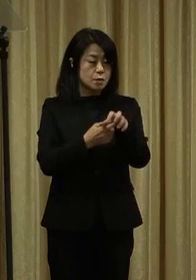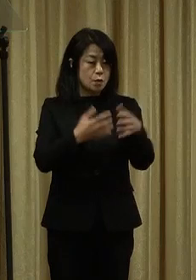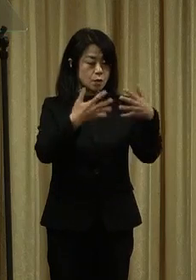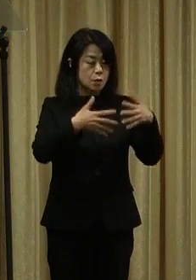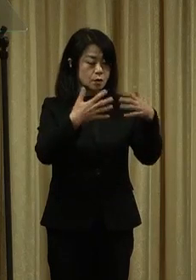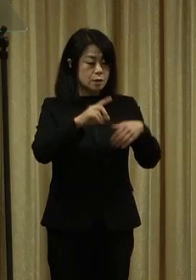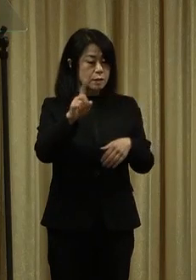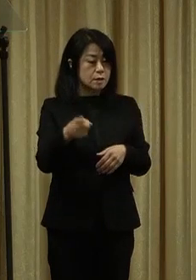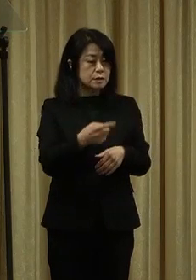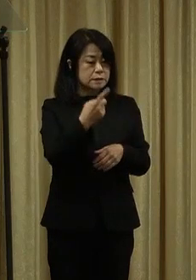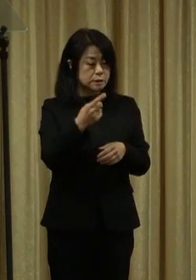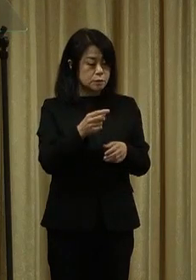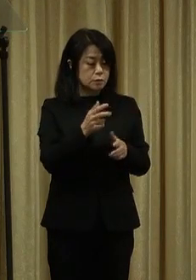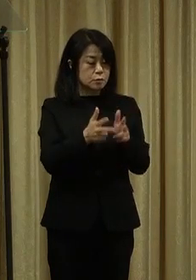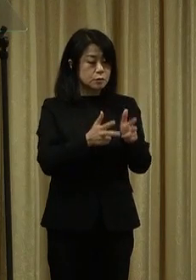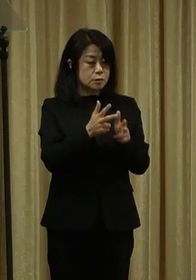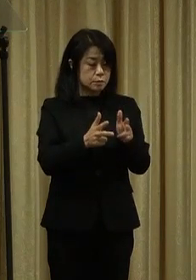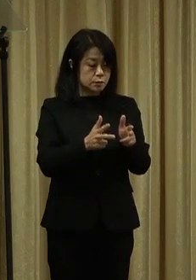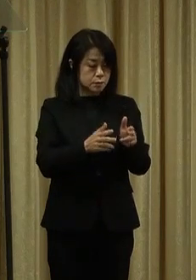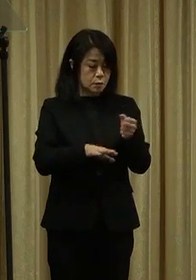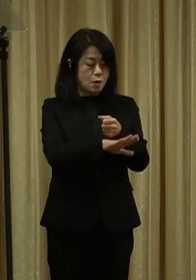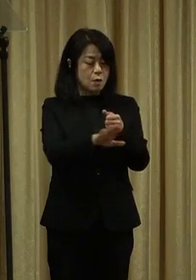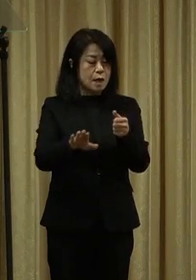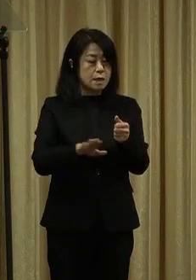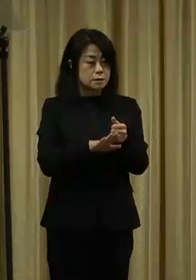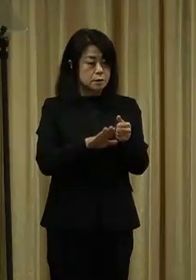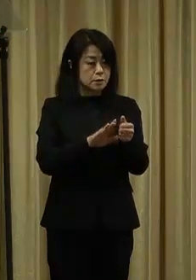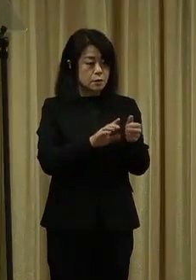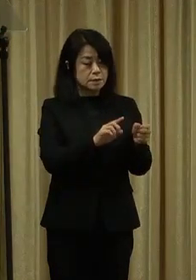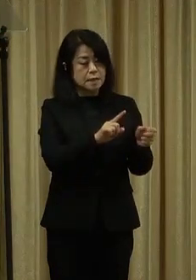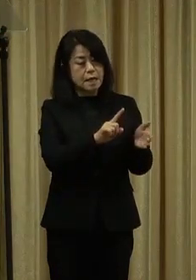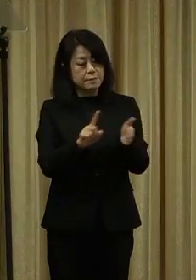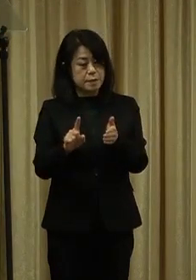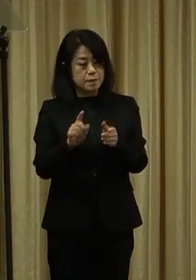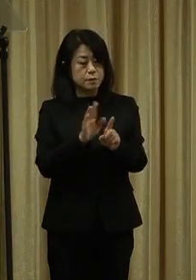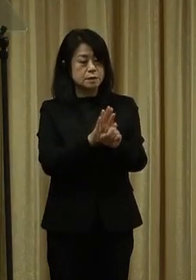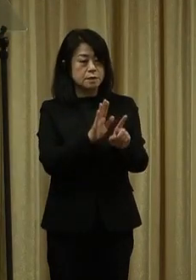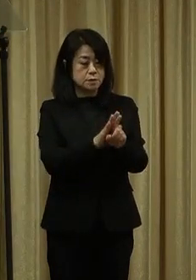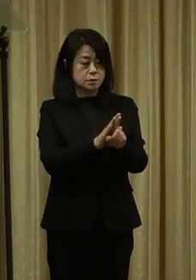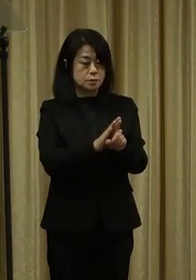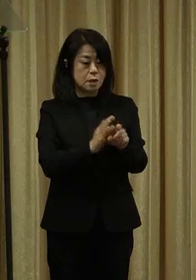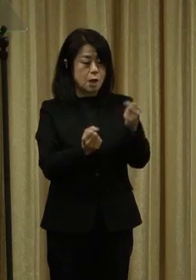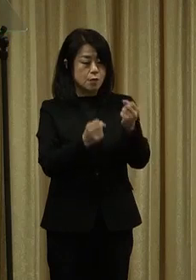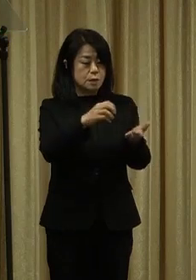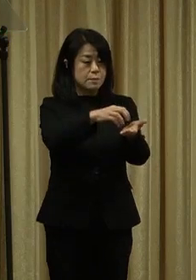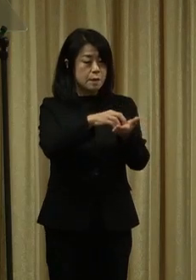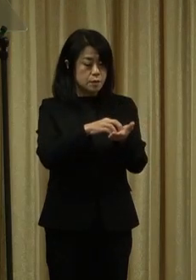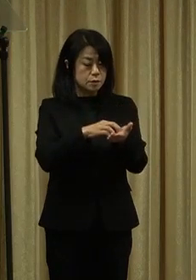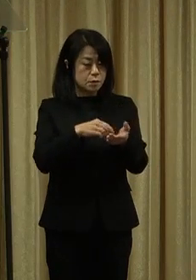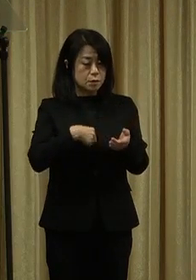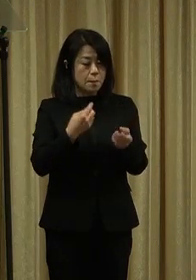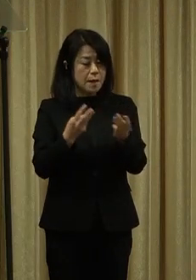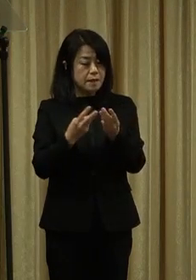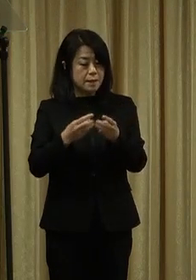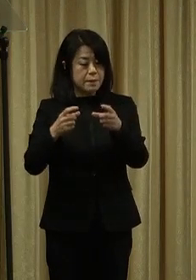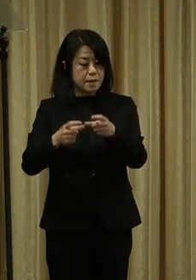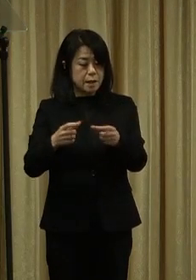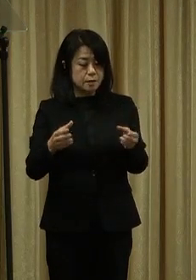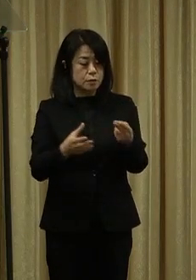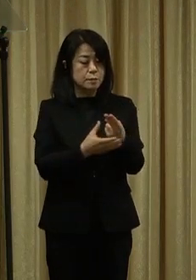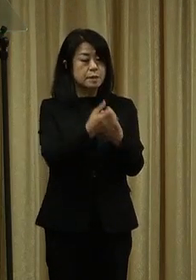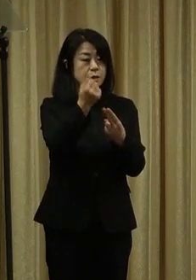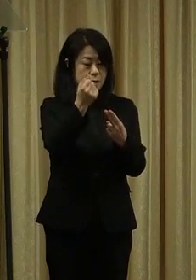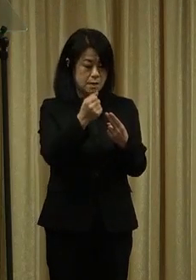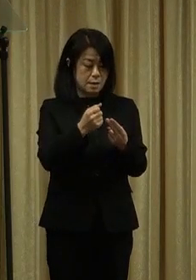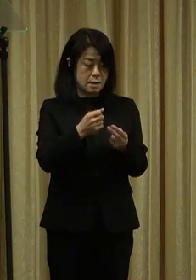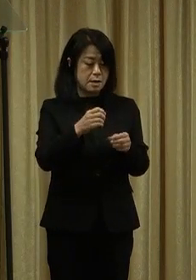の自動走行などに必要な環境整備を支援するほか、運転免許証とマイナンバーカードの一体化、オンラ